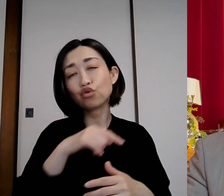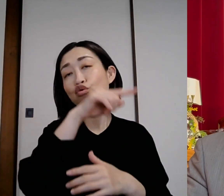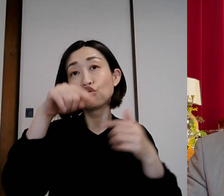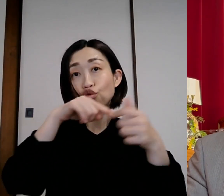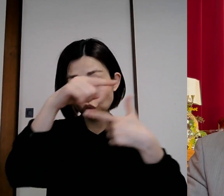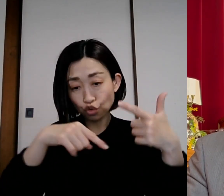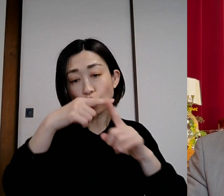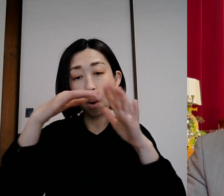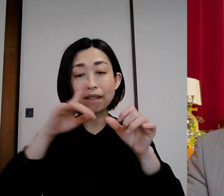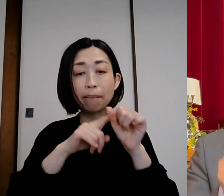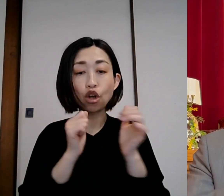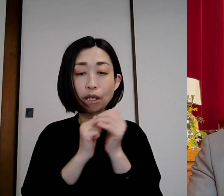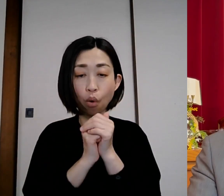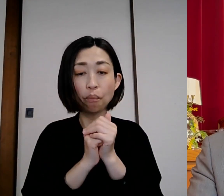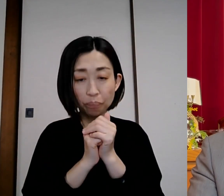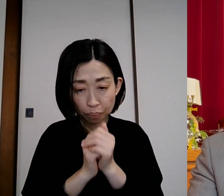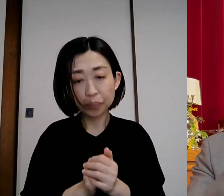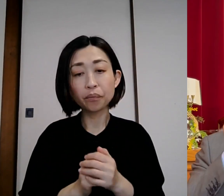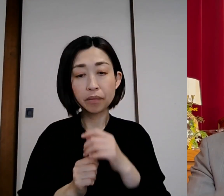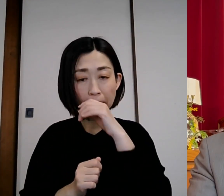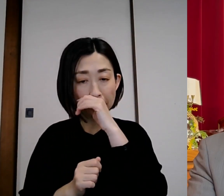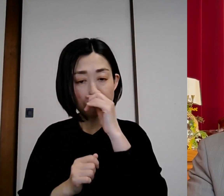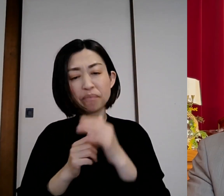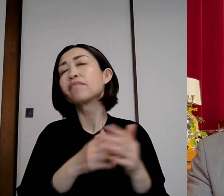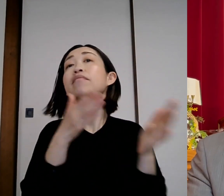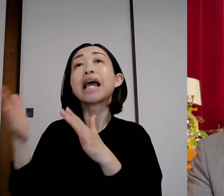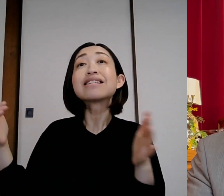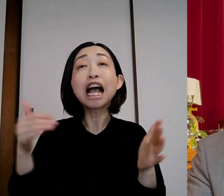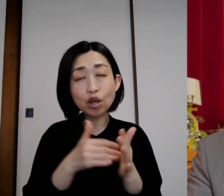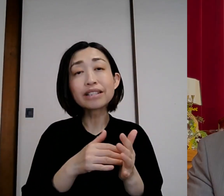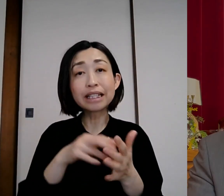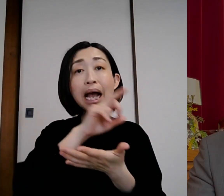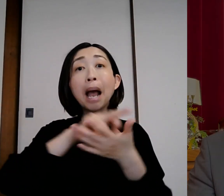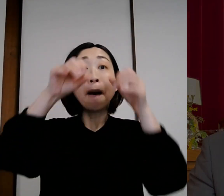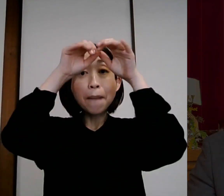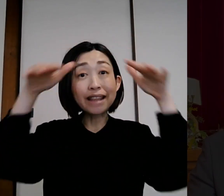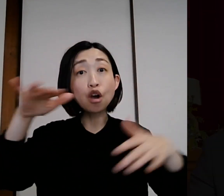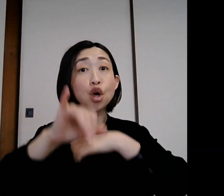くなっていった。本日も共に祈ってまいりましょう。アーメン。